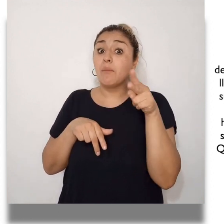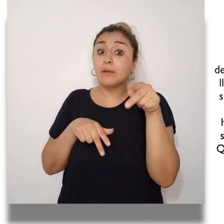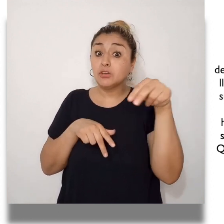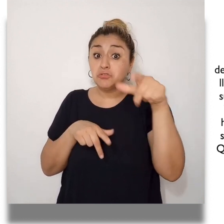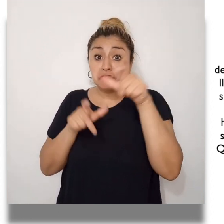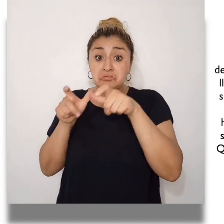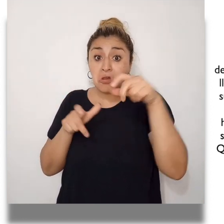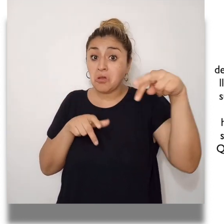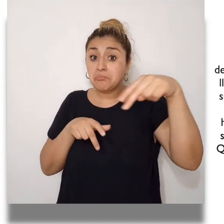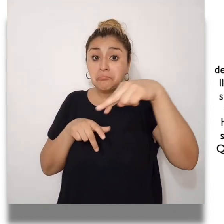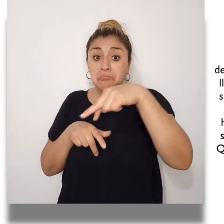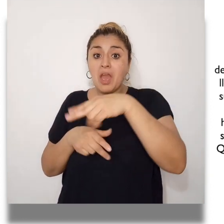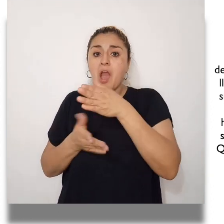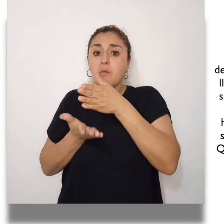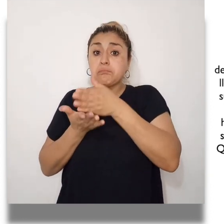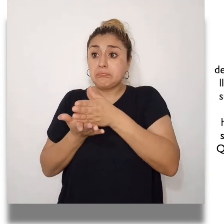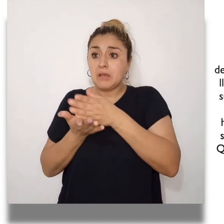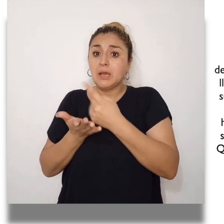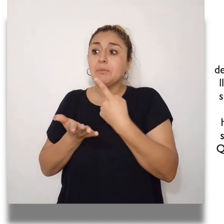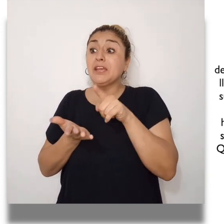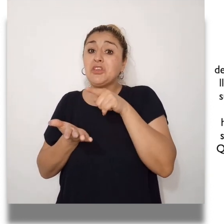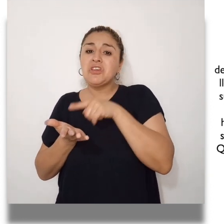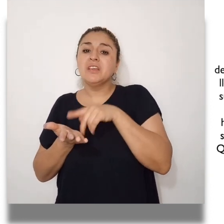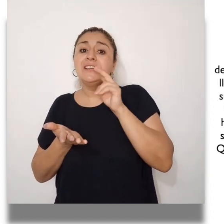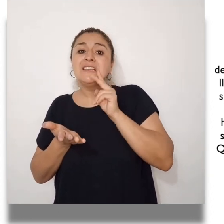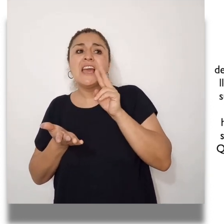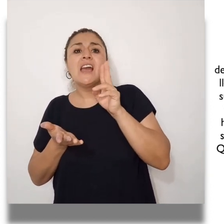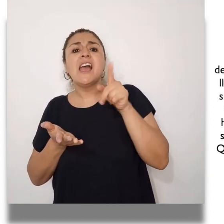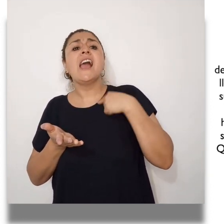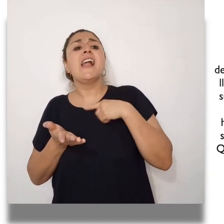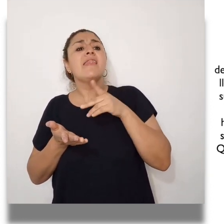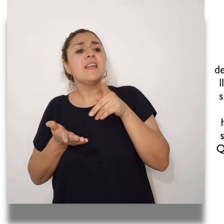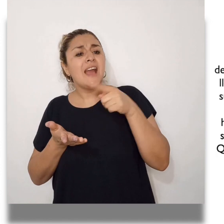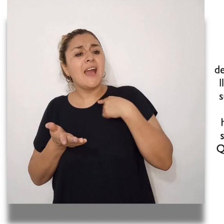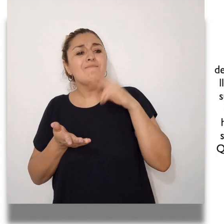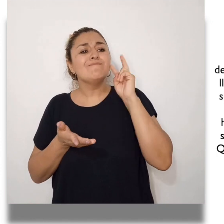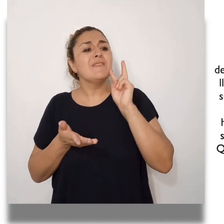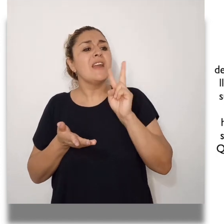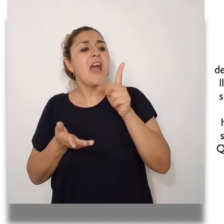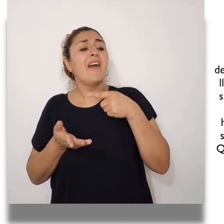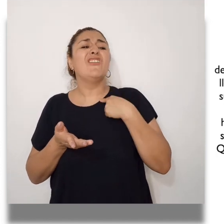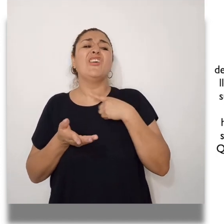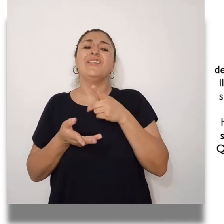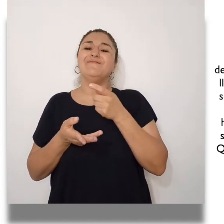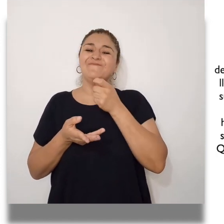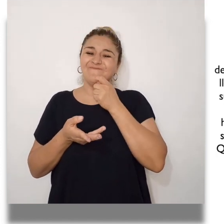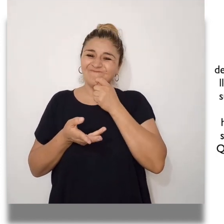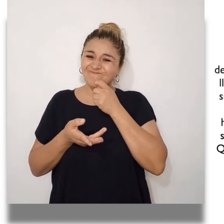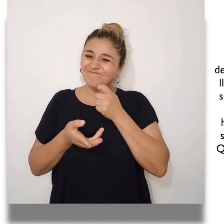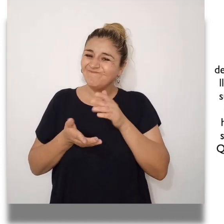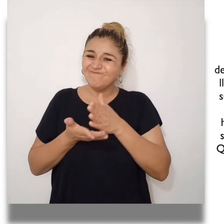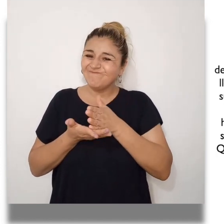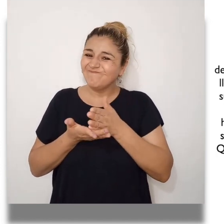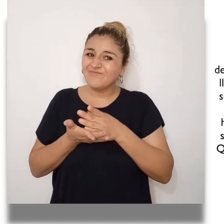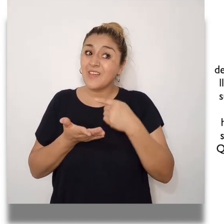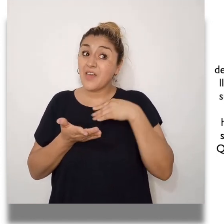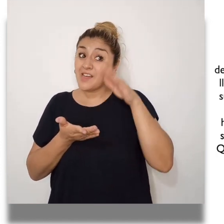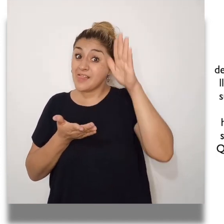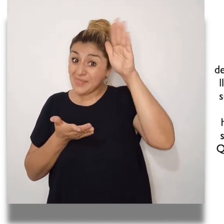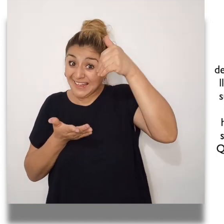derechos. Dice a cualquier simple, ven acá. A los faltos de cordura,